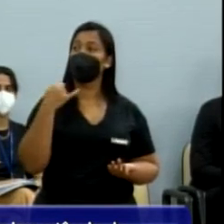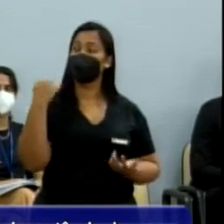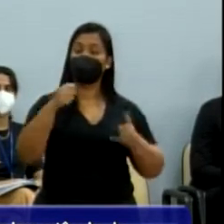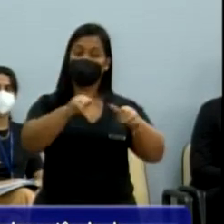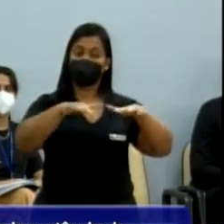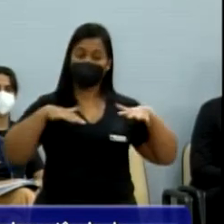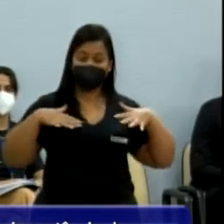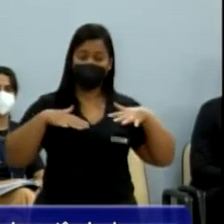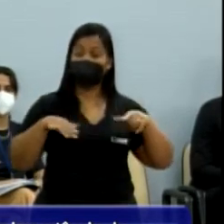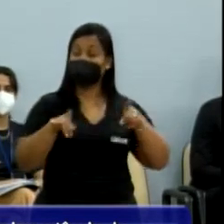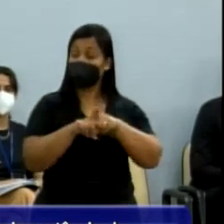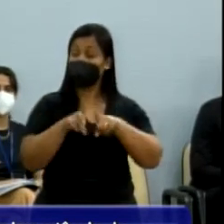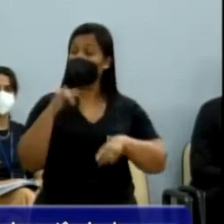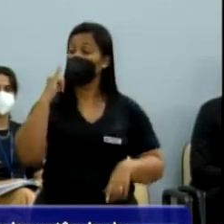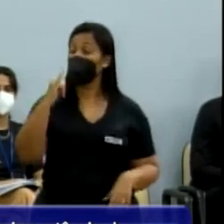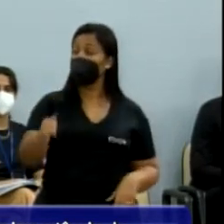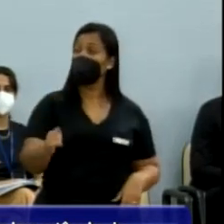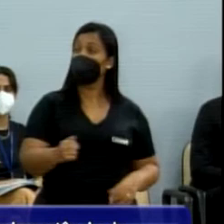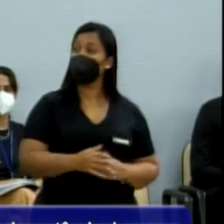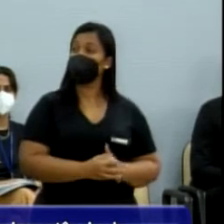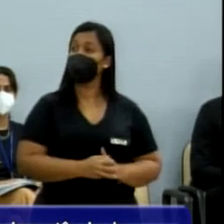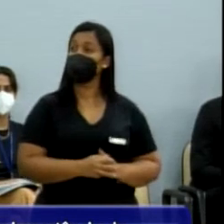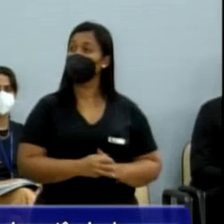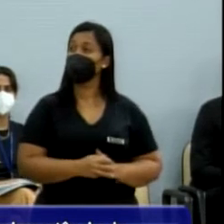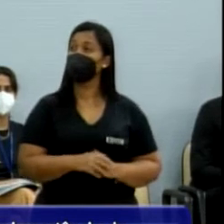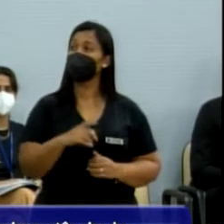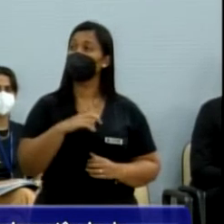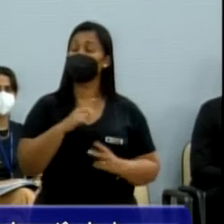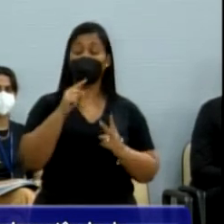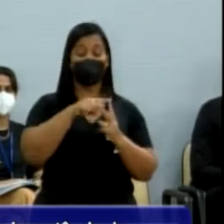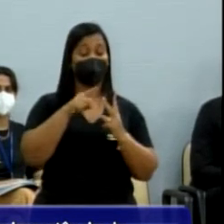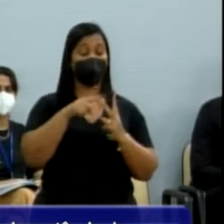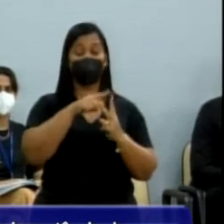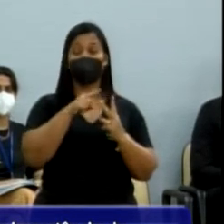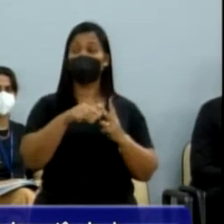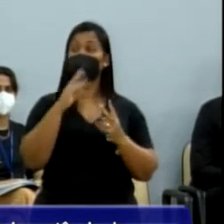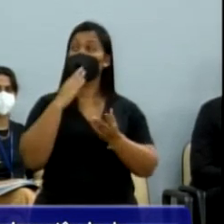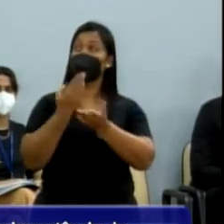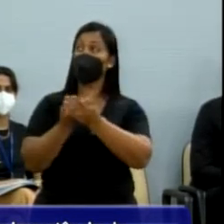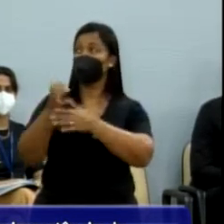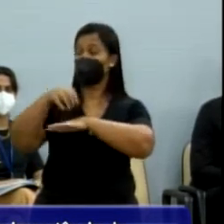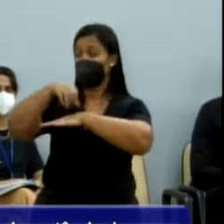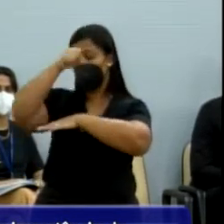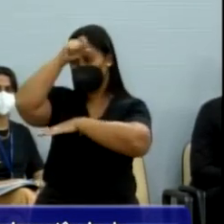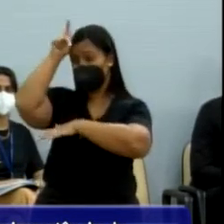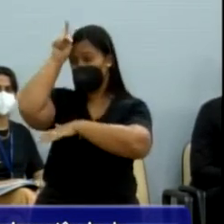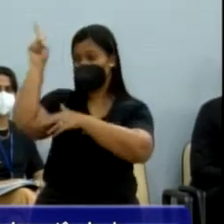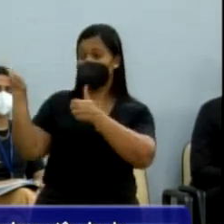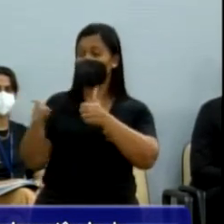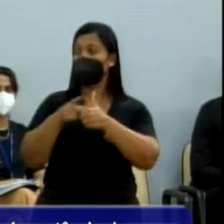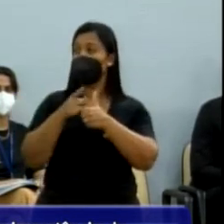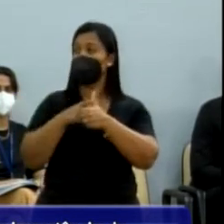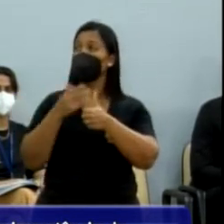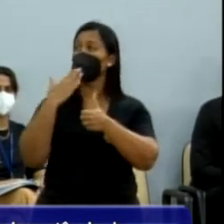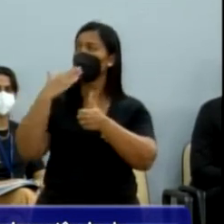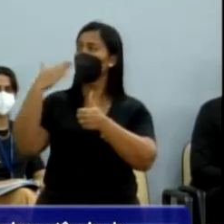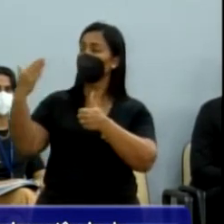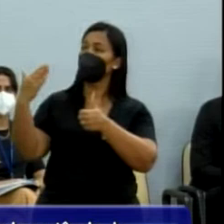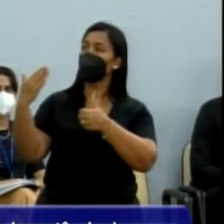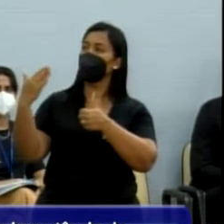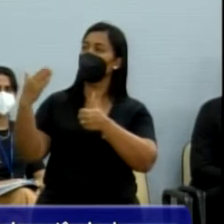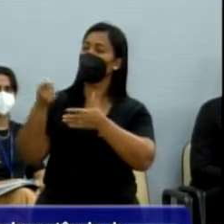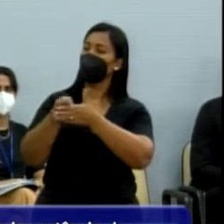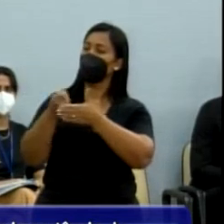audiência pública. Quero registrar também que eu tenho dois requerimentos ao Executivo. Um é cobrando